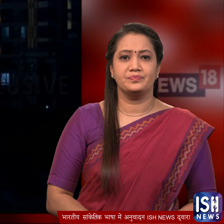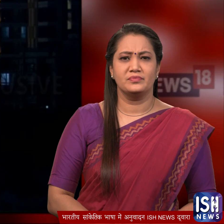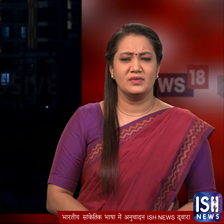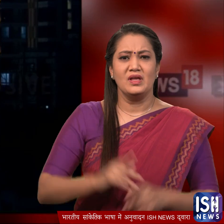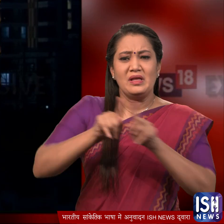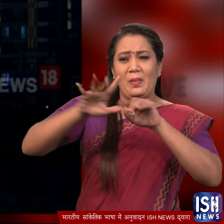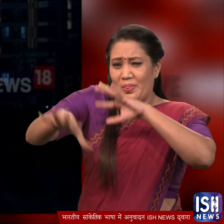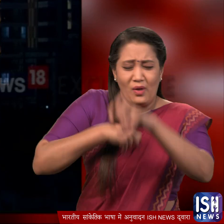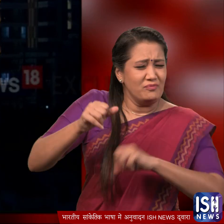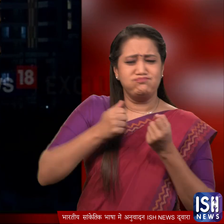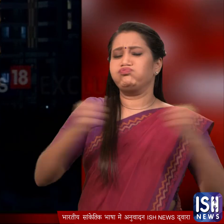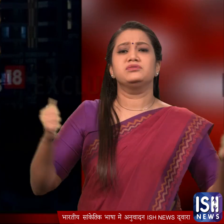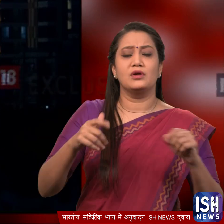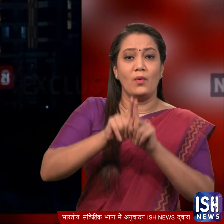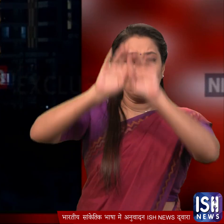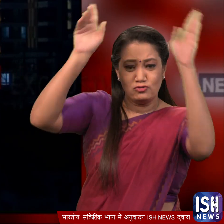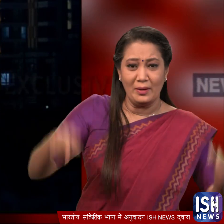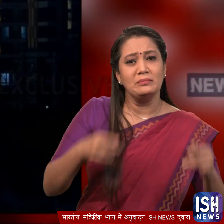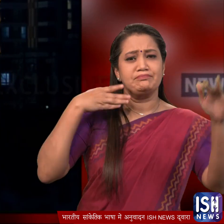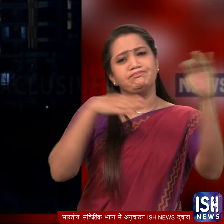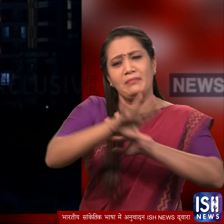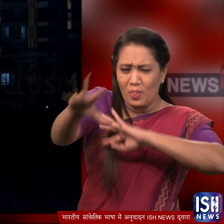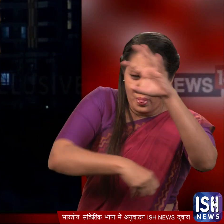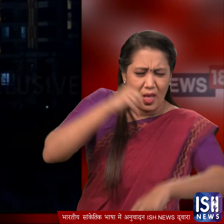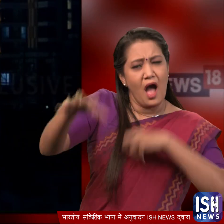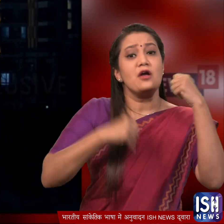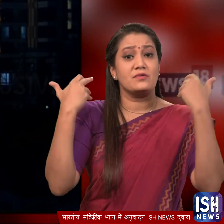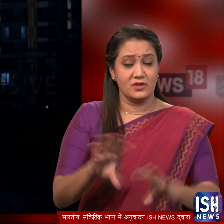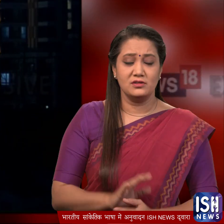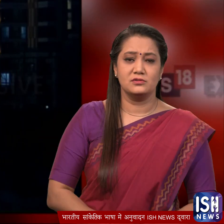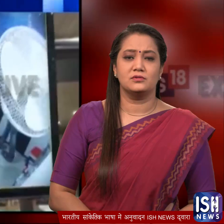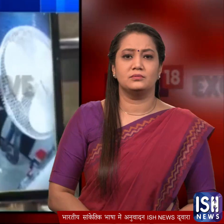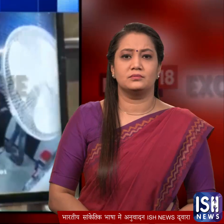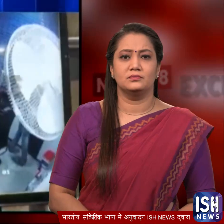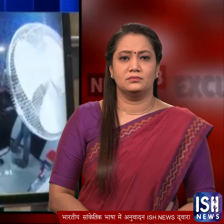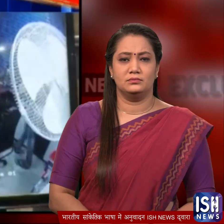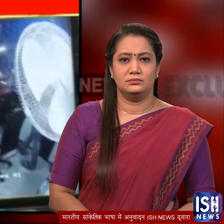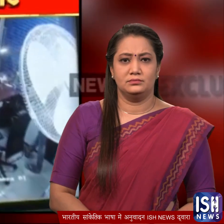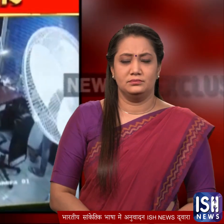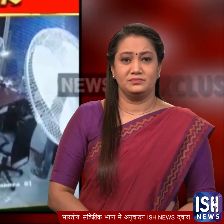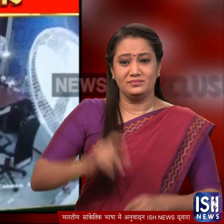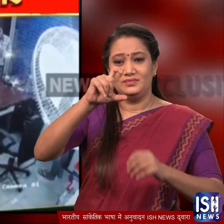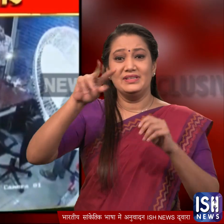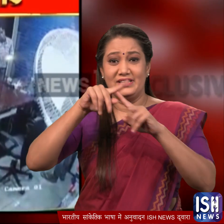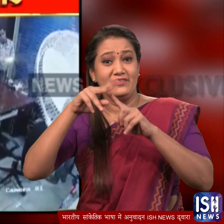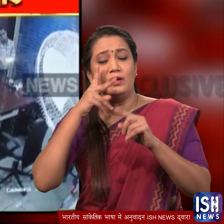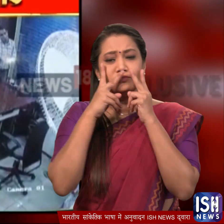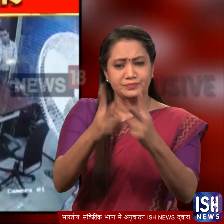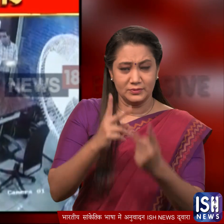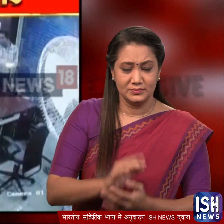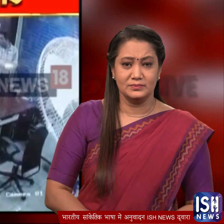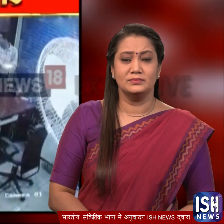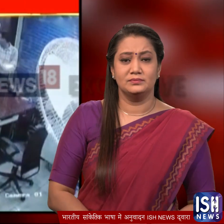वहां बेखौफ लुटेरों ने एक शोरूम में घुसकर लूटपाट की वारदात को अंजाम दिया, जिसका CCTV वीडियो भी सामने